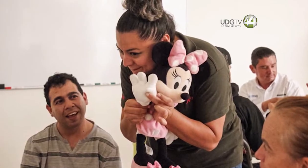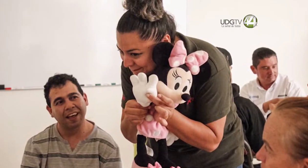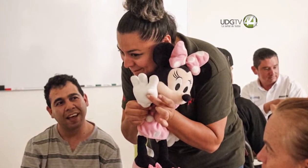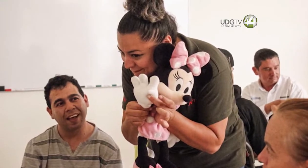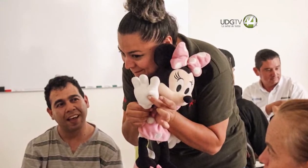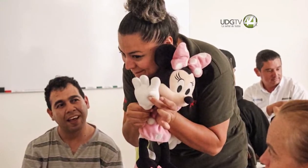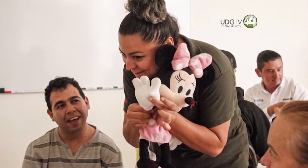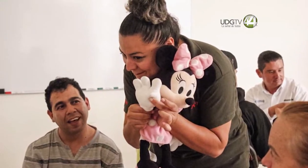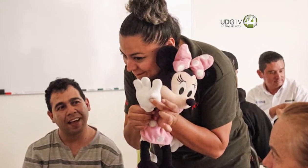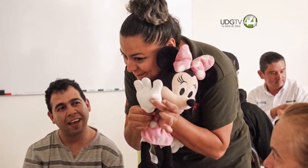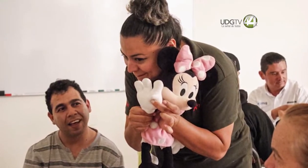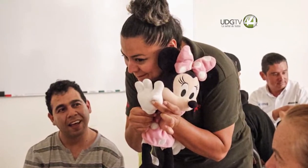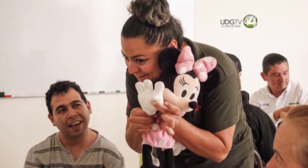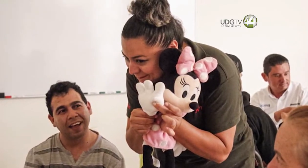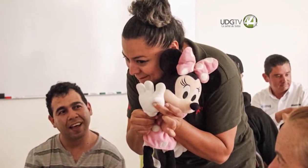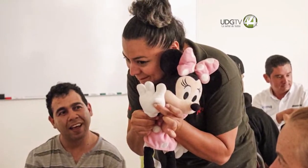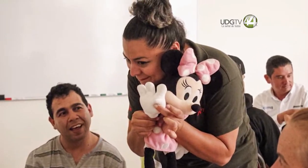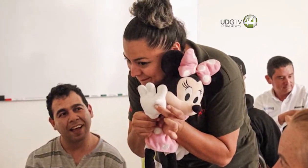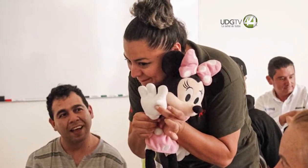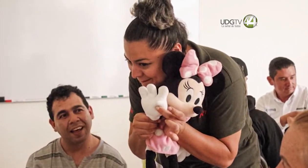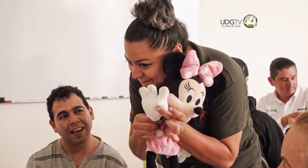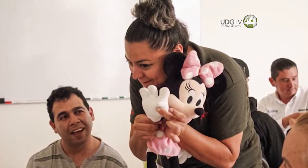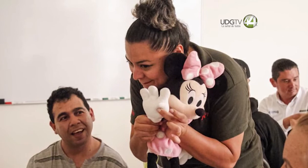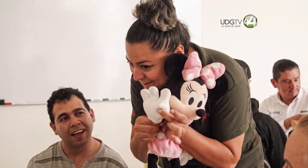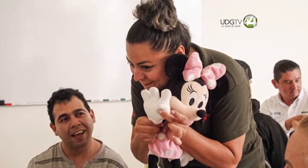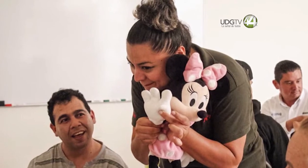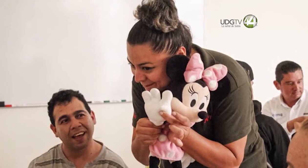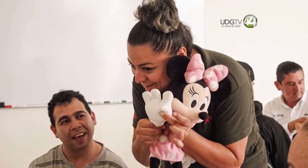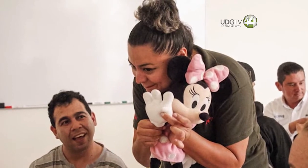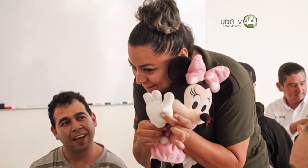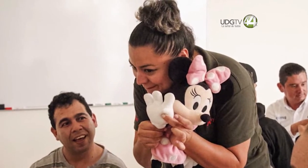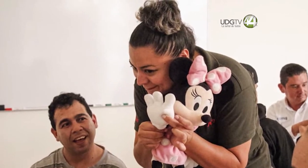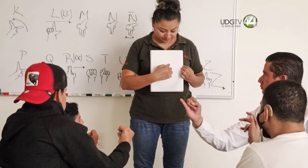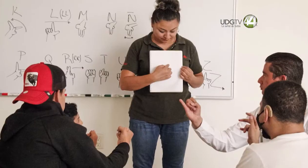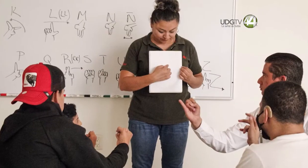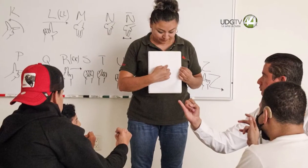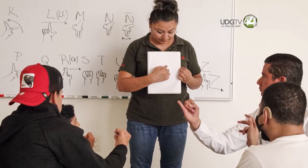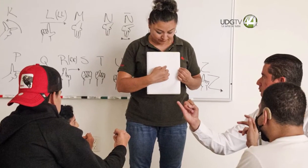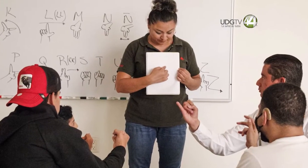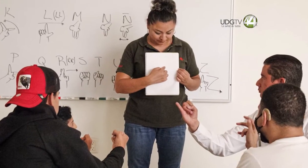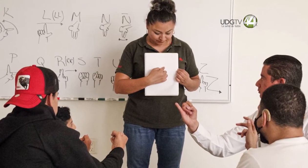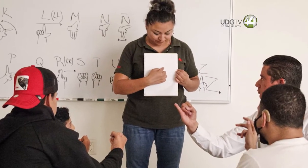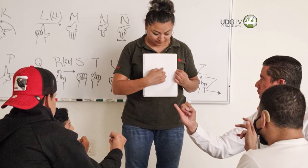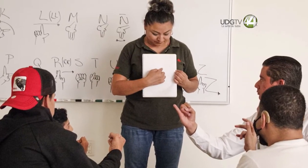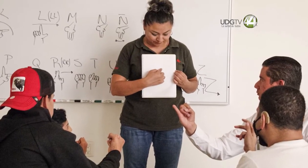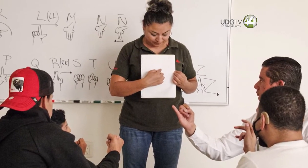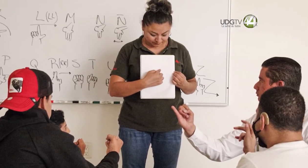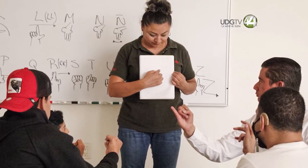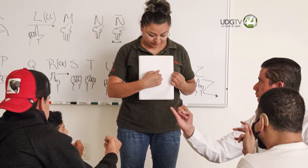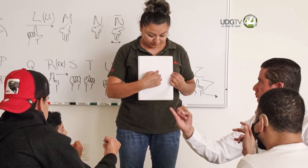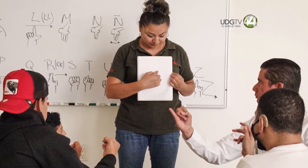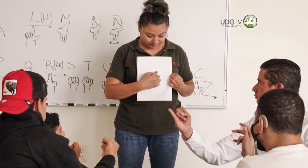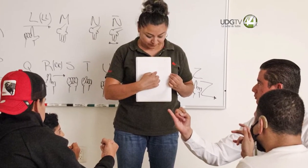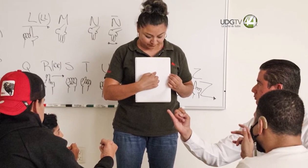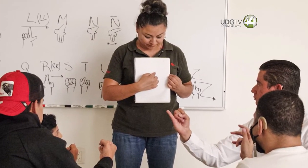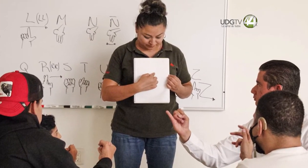creación de la escuela es dotar de herramientas a las y los estudiantes para su inclusión laboral en distintas áreas del municipio.